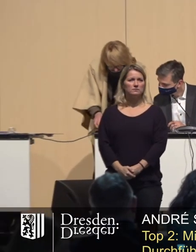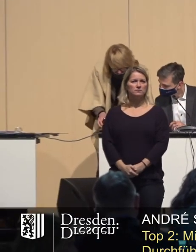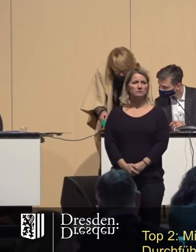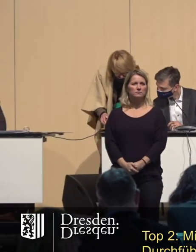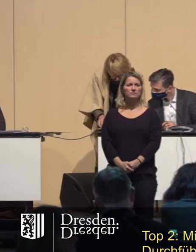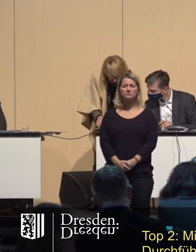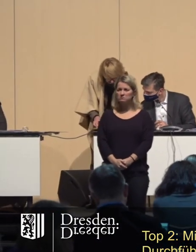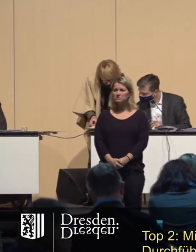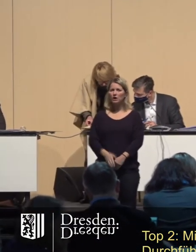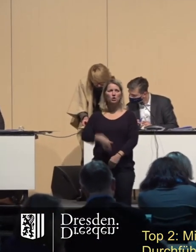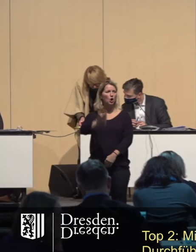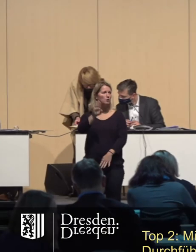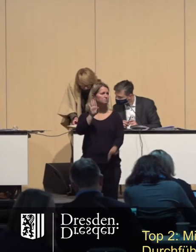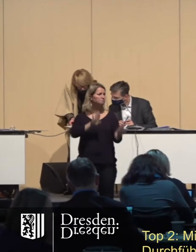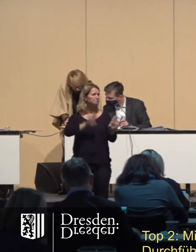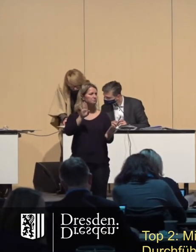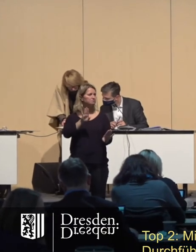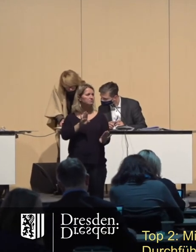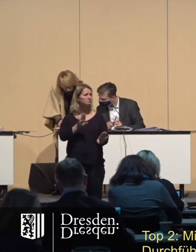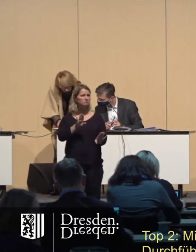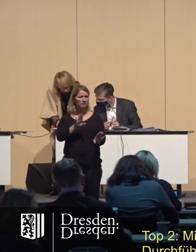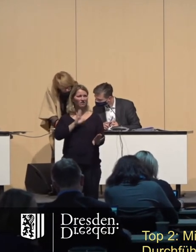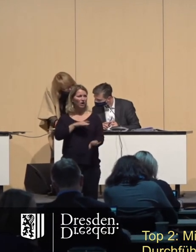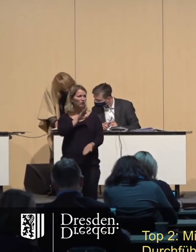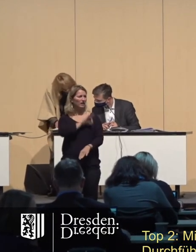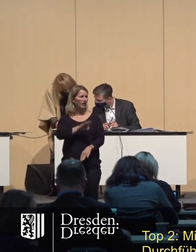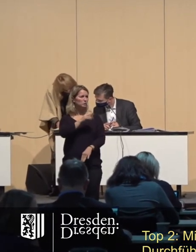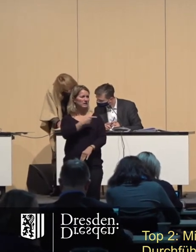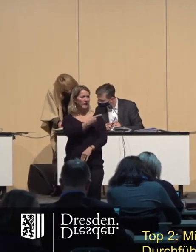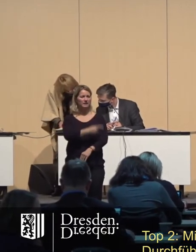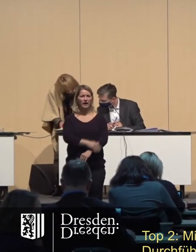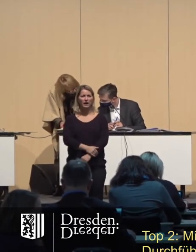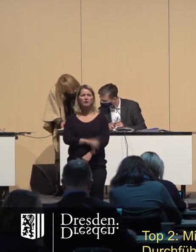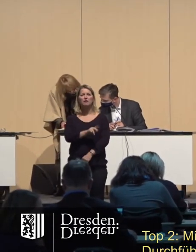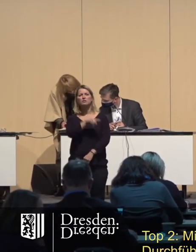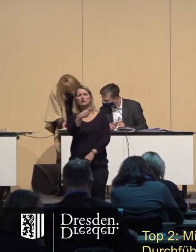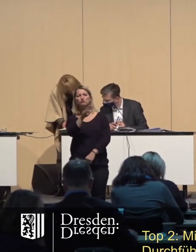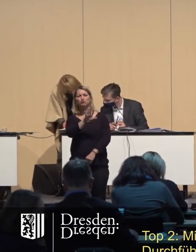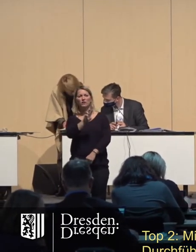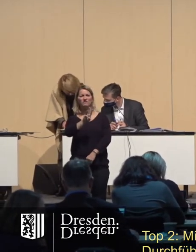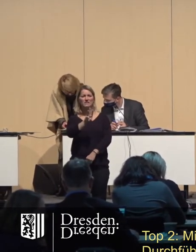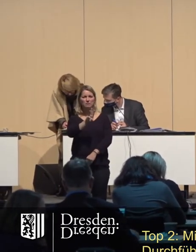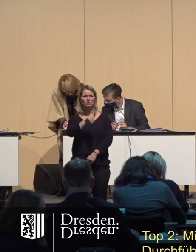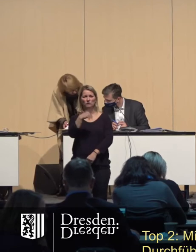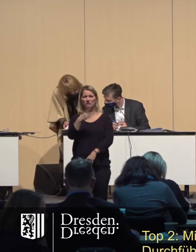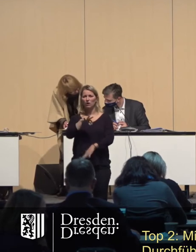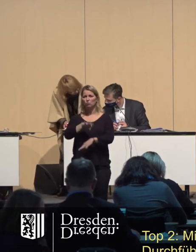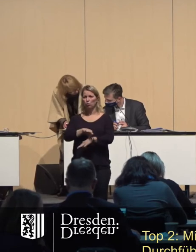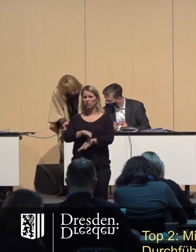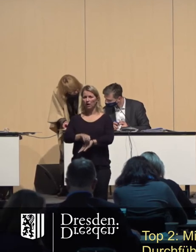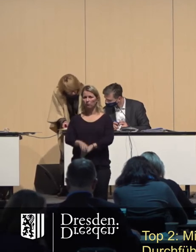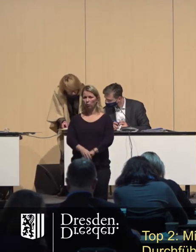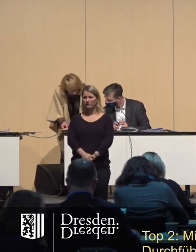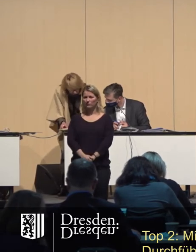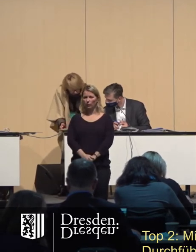So, weitere Wortmeldungen habe ich avisiert bekommen. Frau Filiusine, dann Herr Schulte-Wissermann und dann Frau Dr. Vogel.